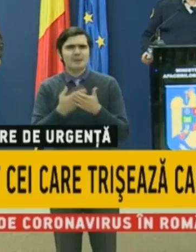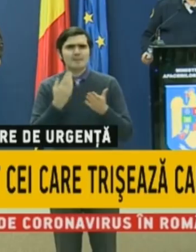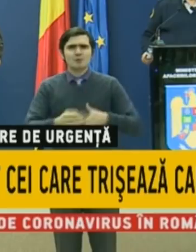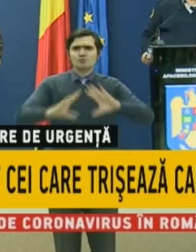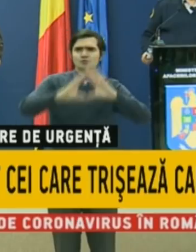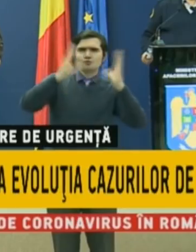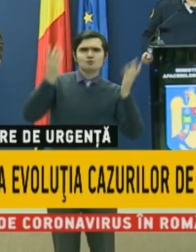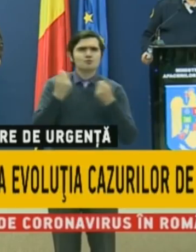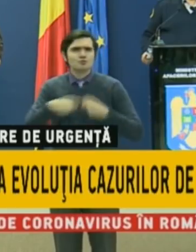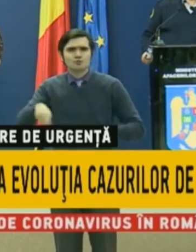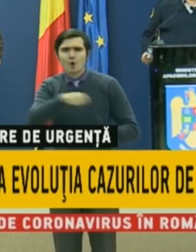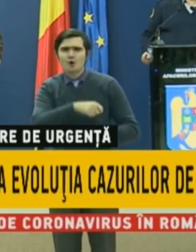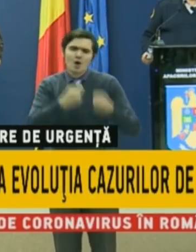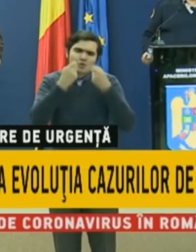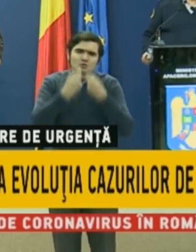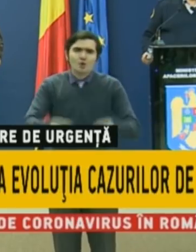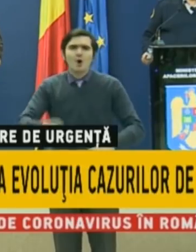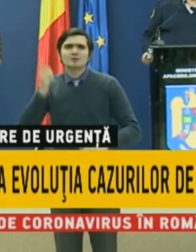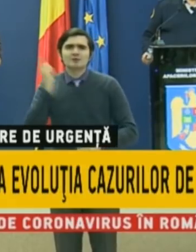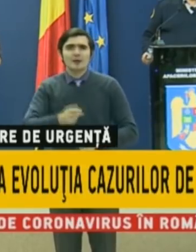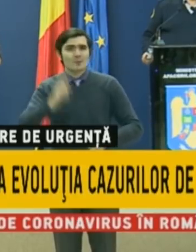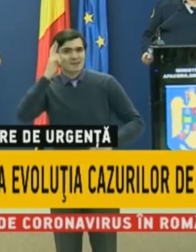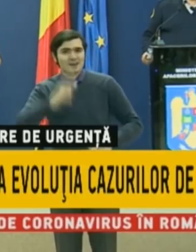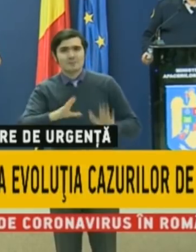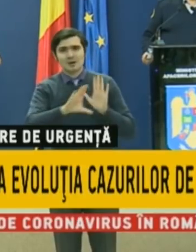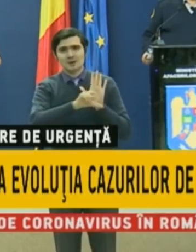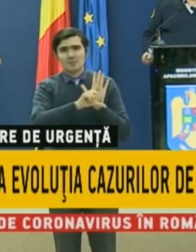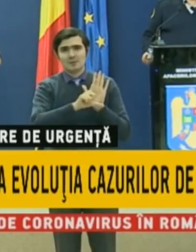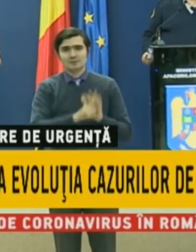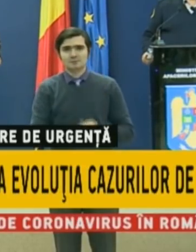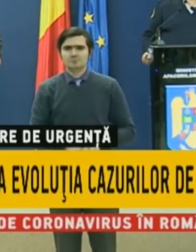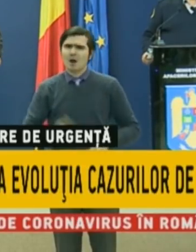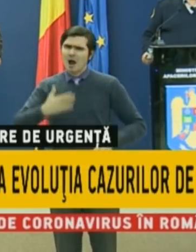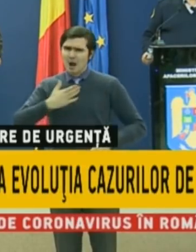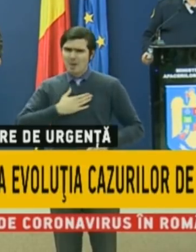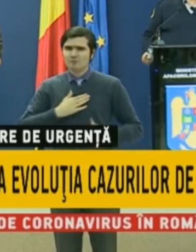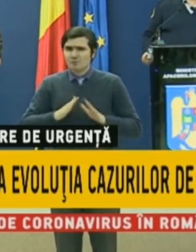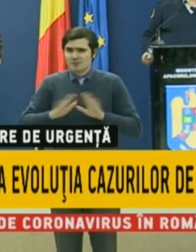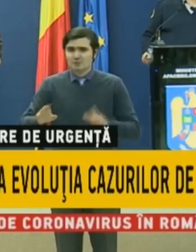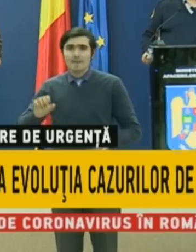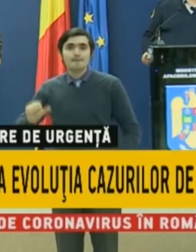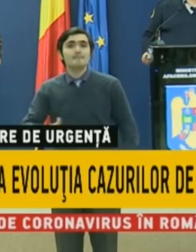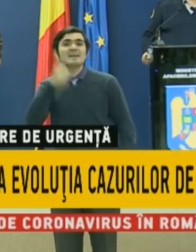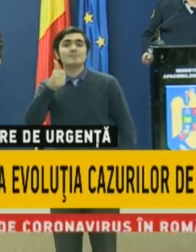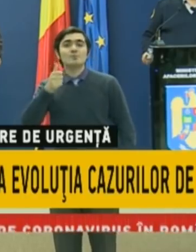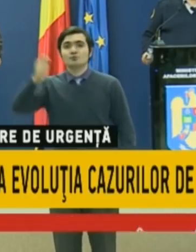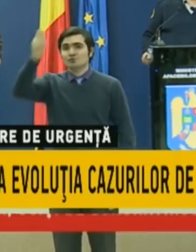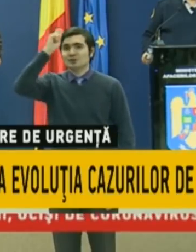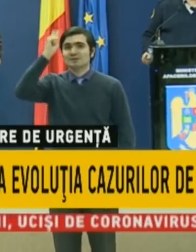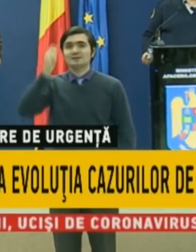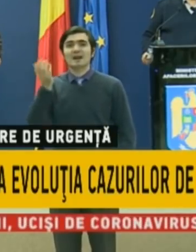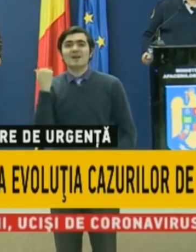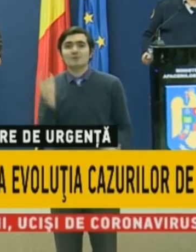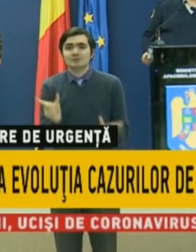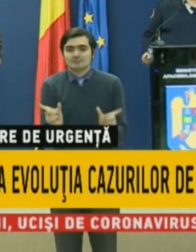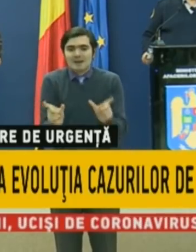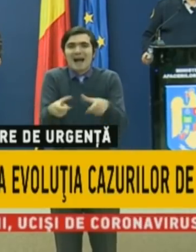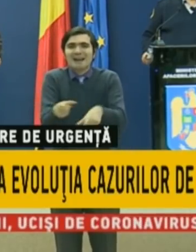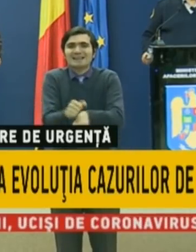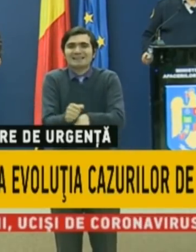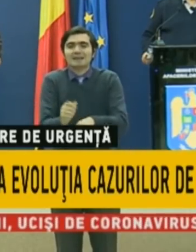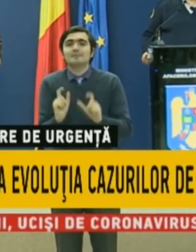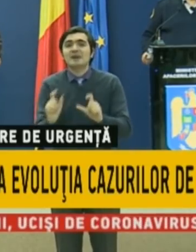și toți trebuie să o respectăm. Avem deja primul cetățean arestat preventiv pentru